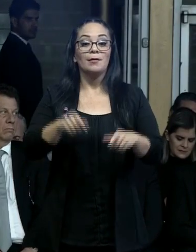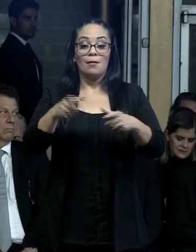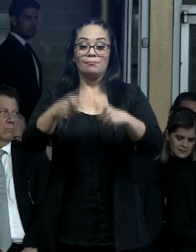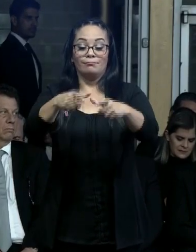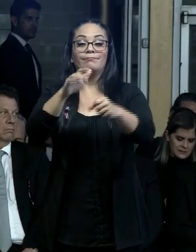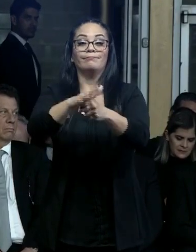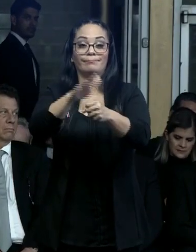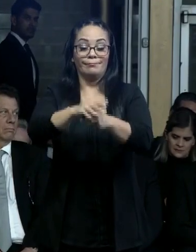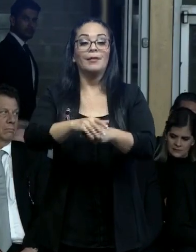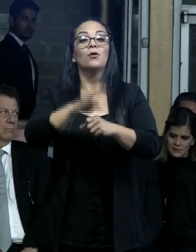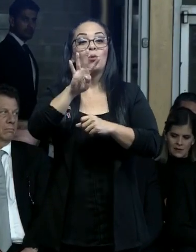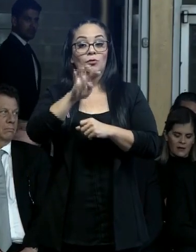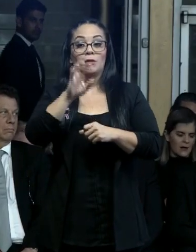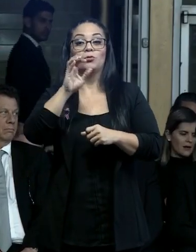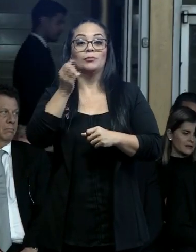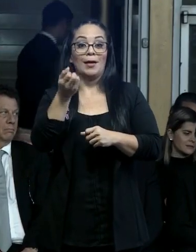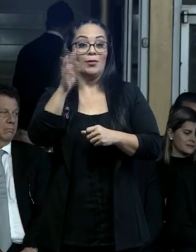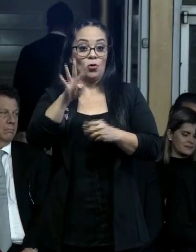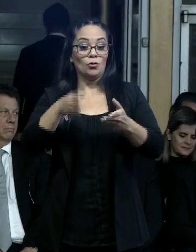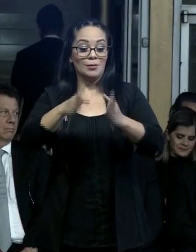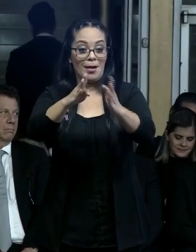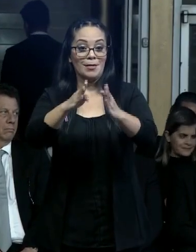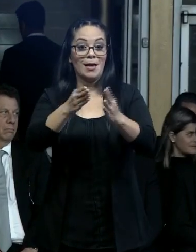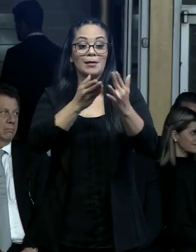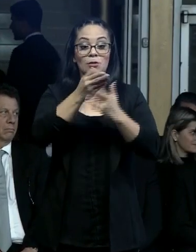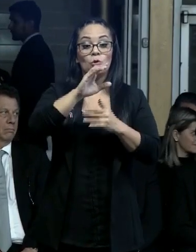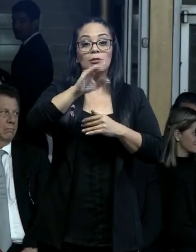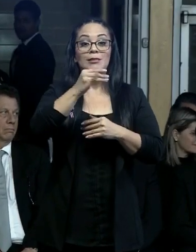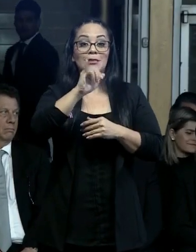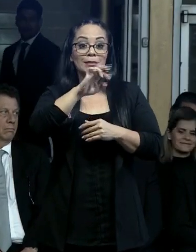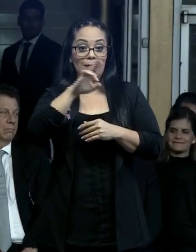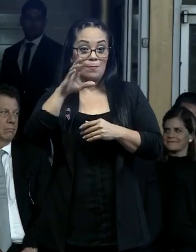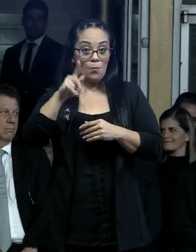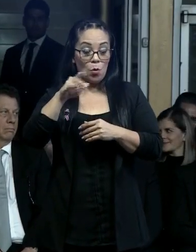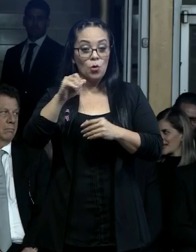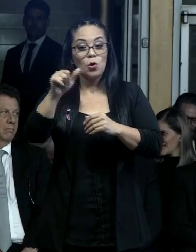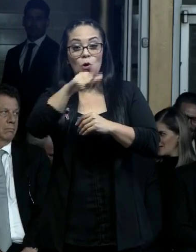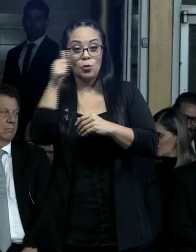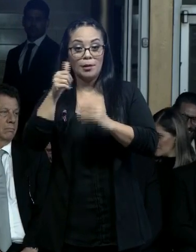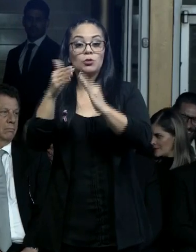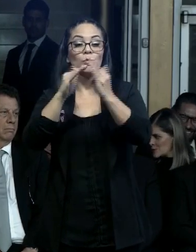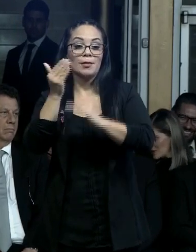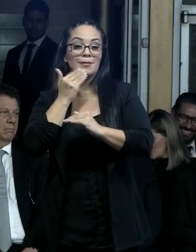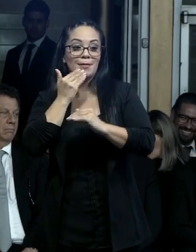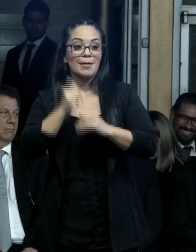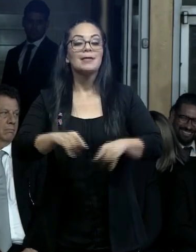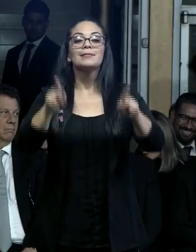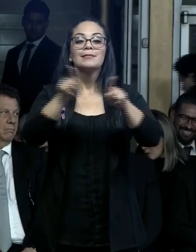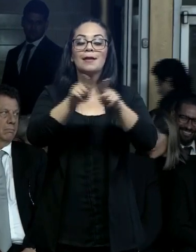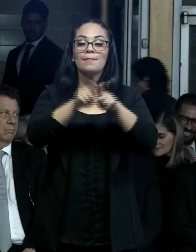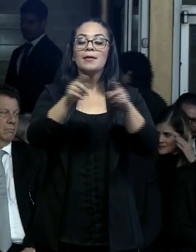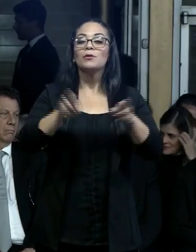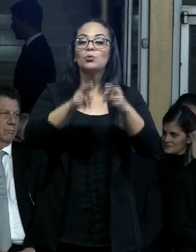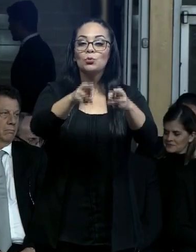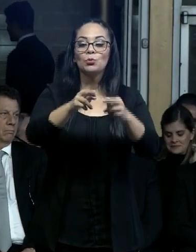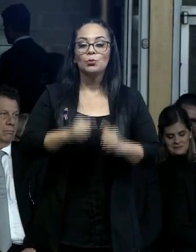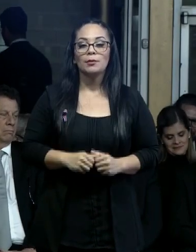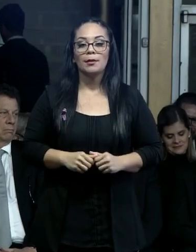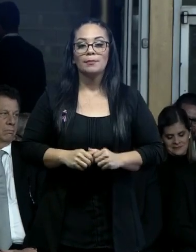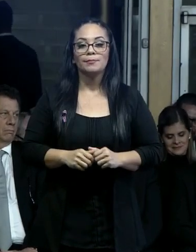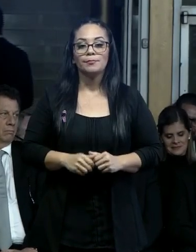ruta 414, que le da acceso a Chirripó y a varias comunidades indígenas. Igualmente, en la ruta